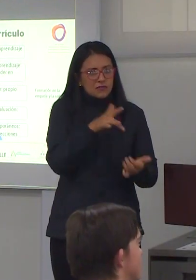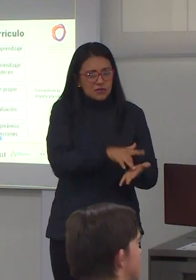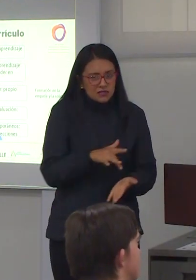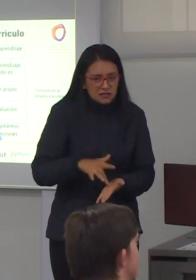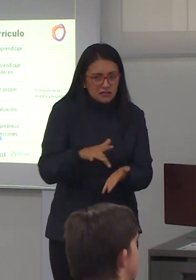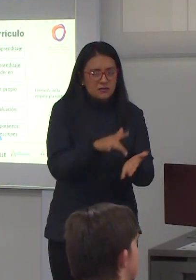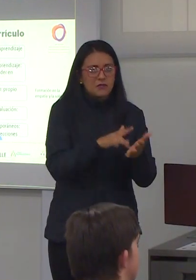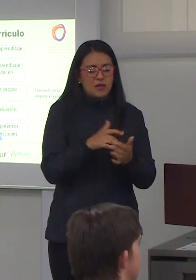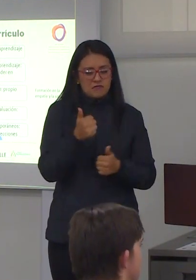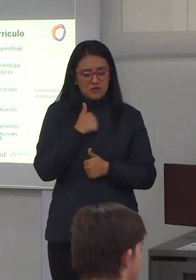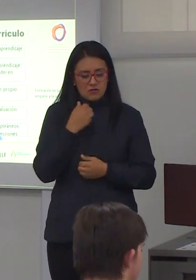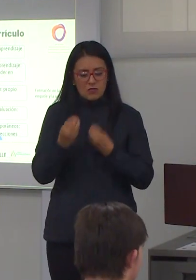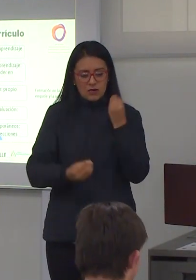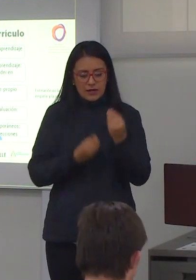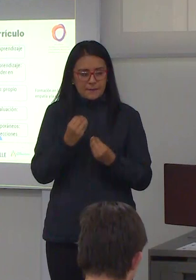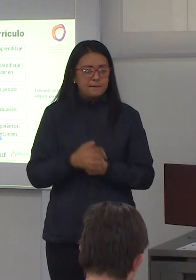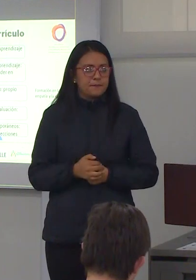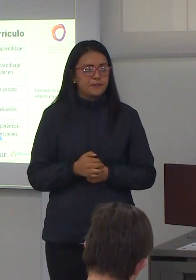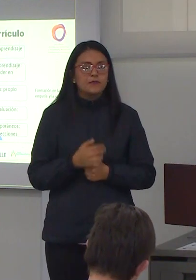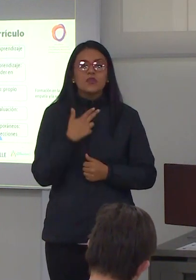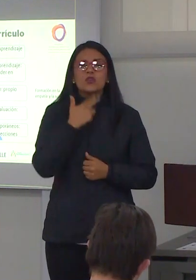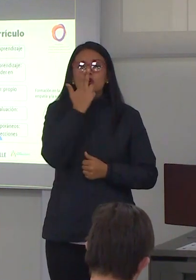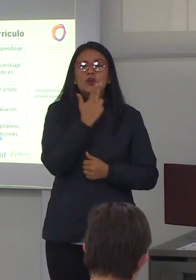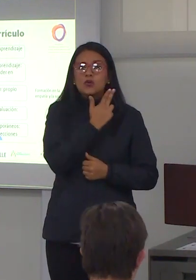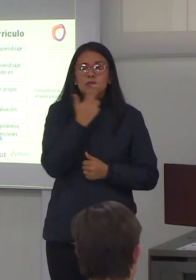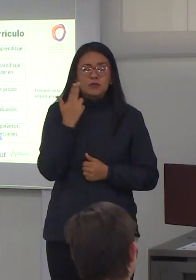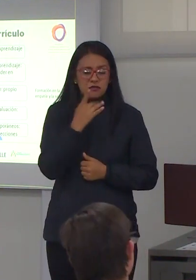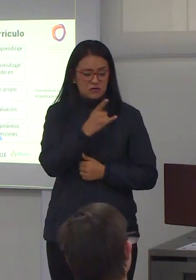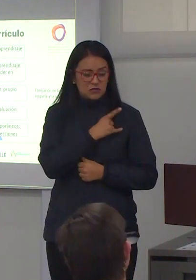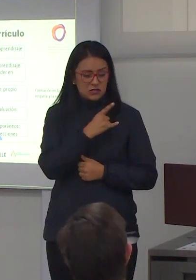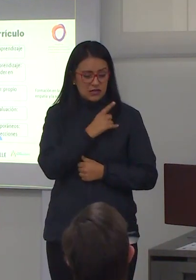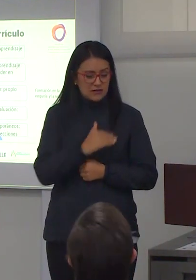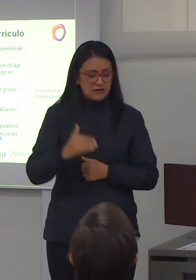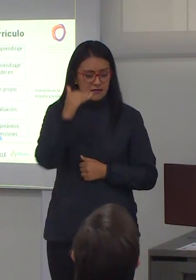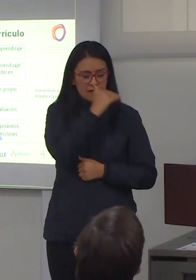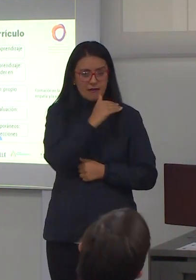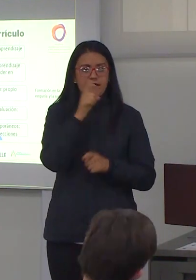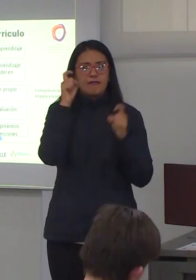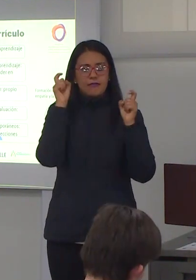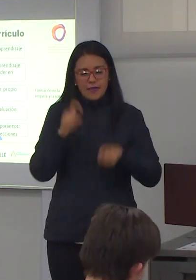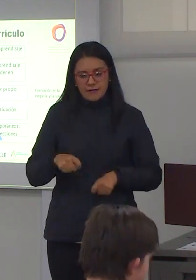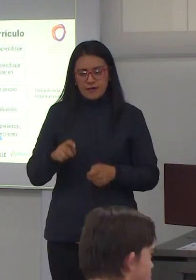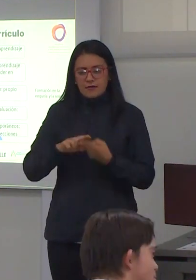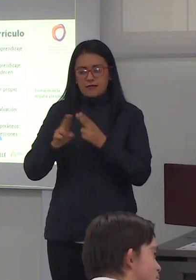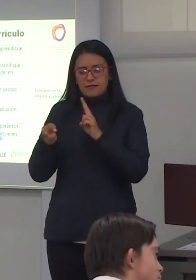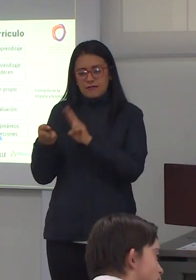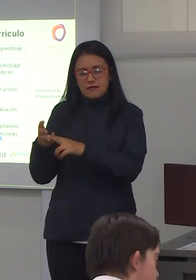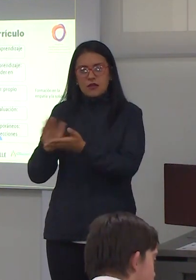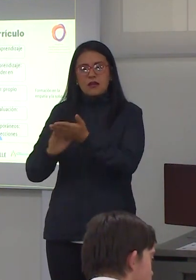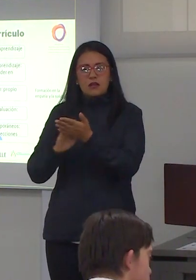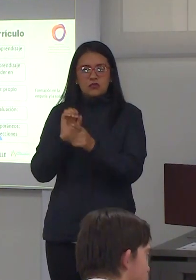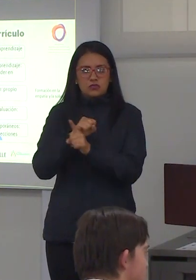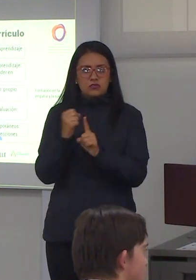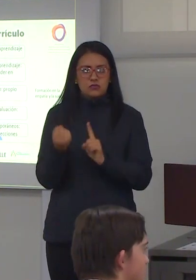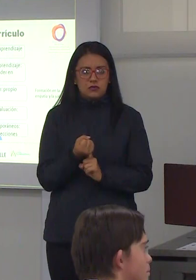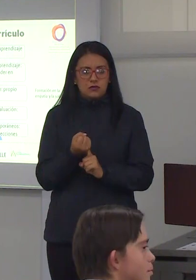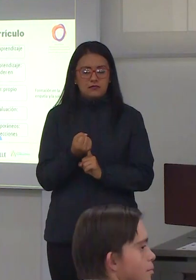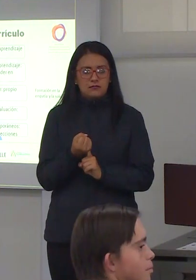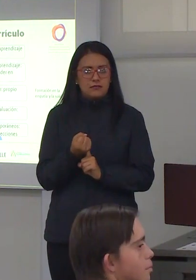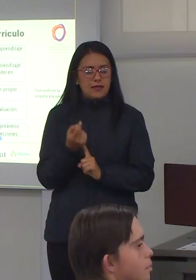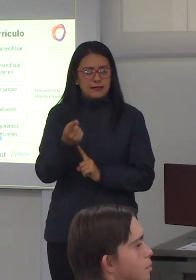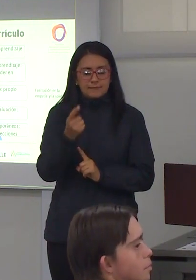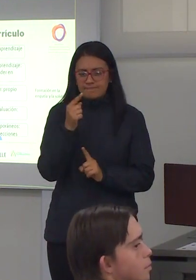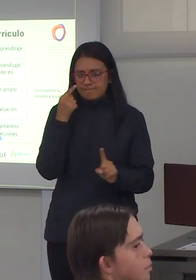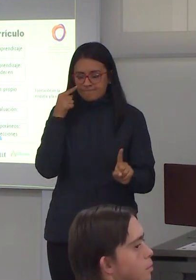pueda realmente desenvolverse el compromiso de la educación superior es que se revierta en términos de lo social o sea ese es